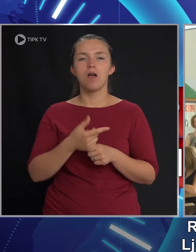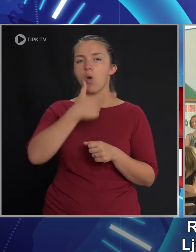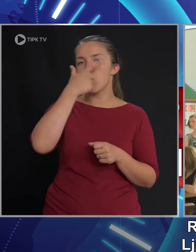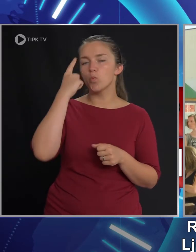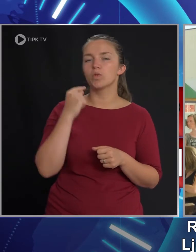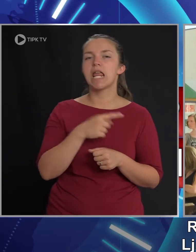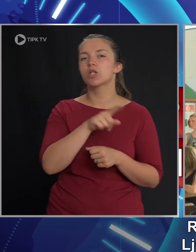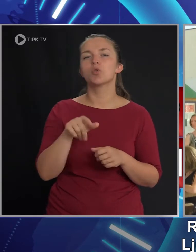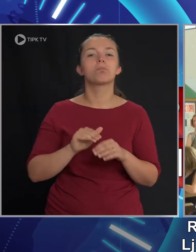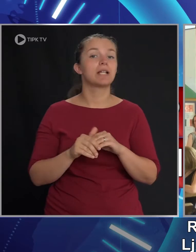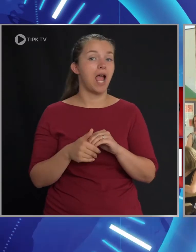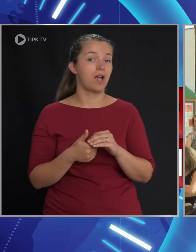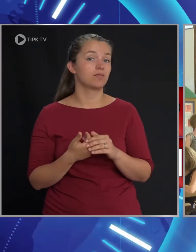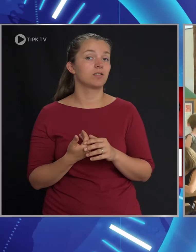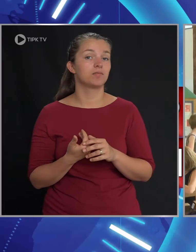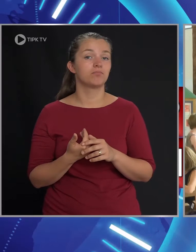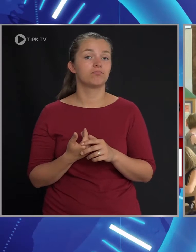The people are friendly.